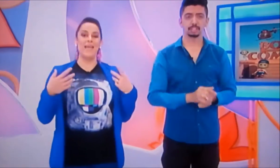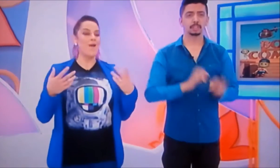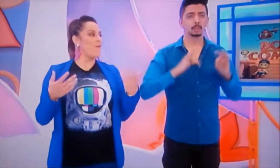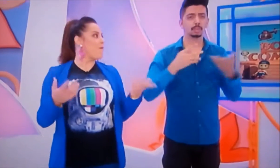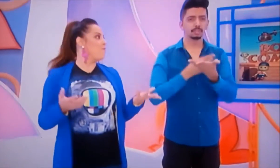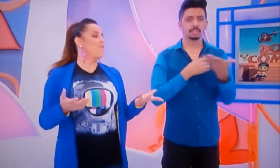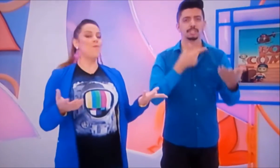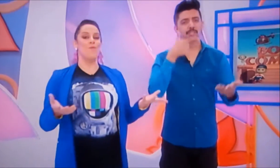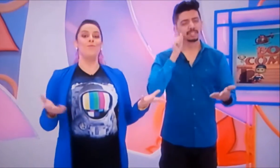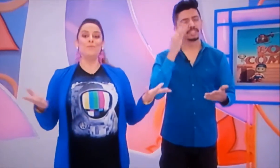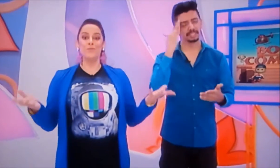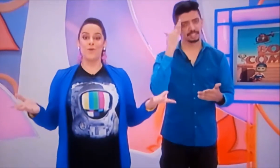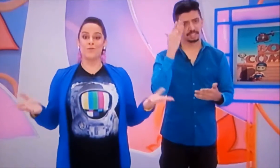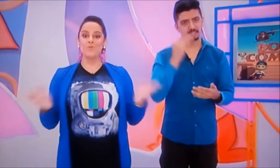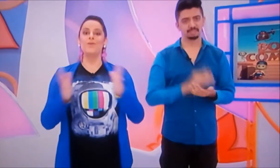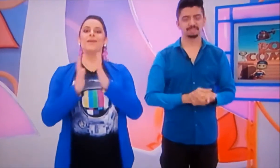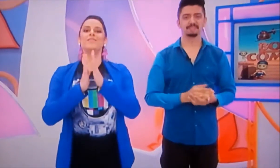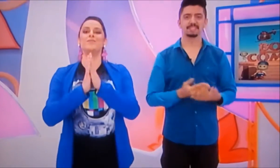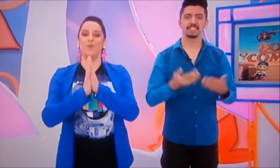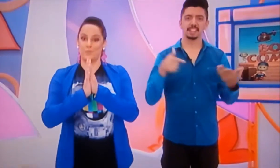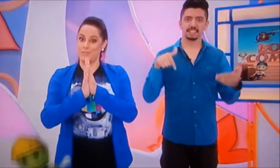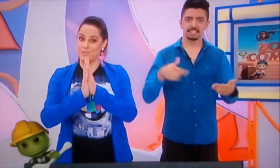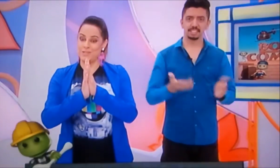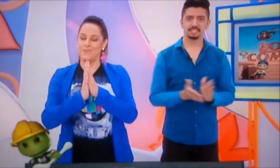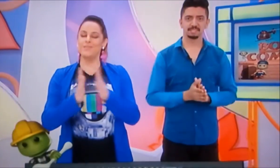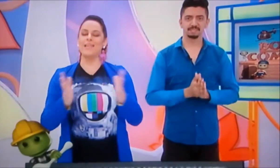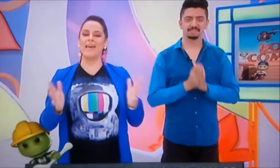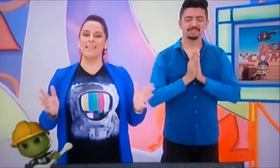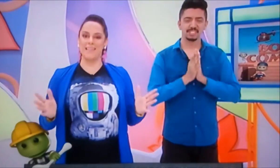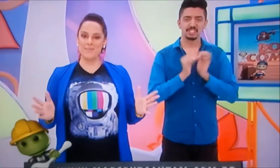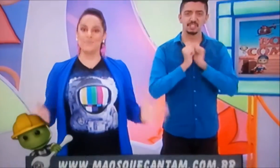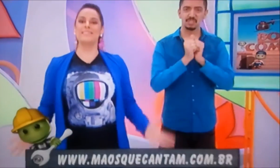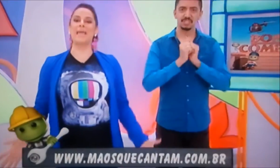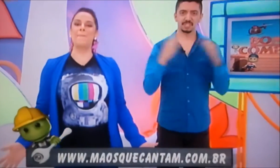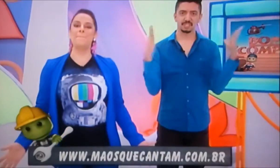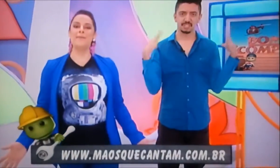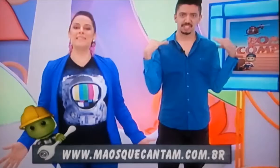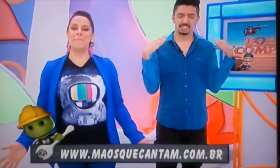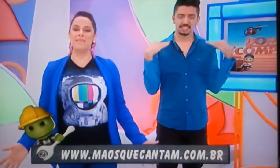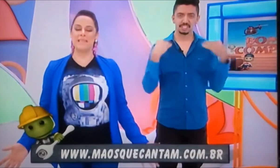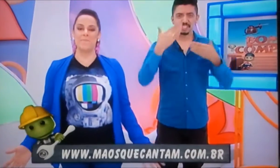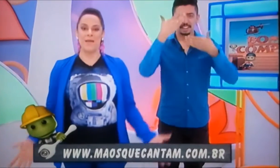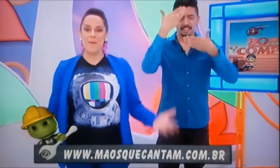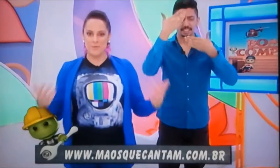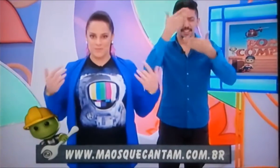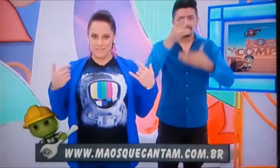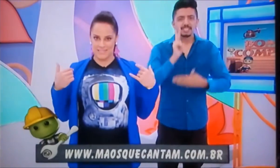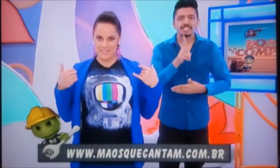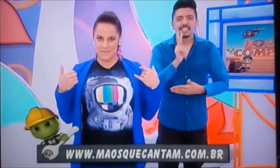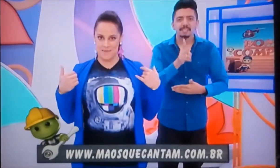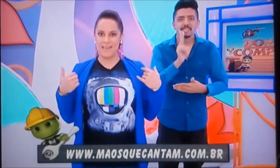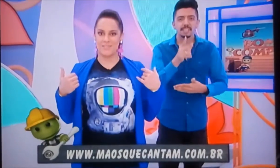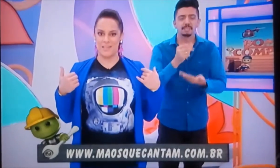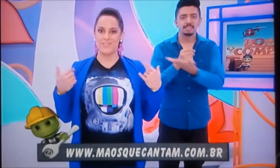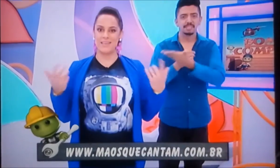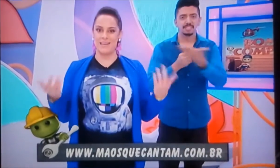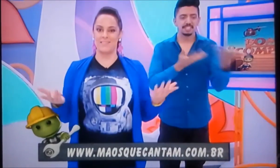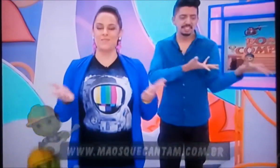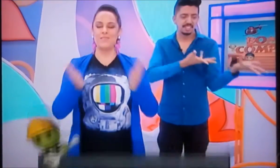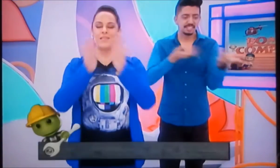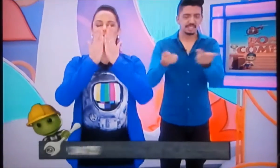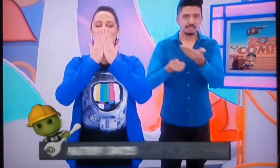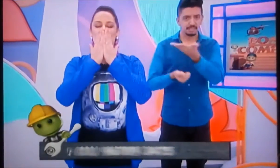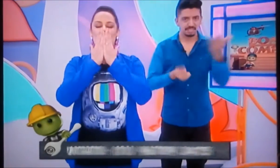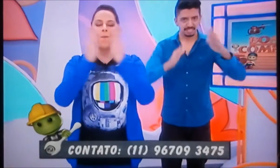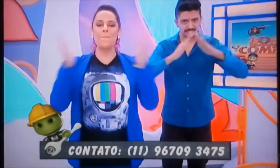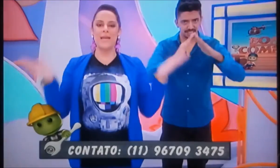fica aqui com o nosso, nossos anjinhos. E agradeço sempre, sempre, sempre por vocês receberem a gente aí